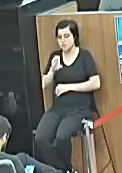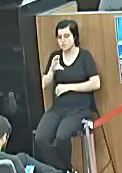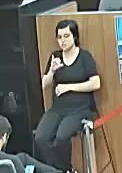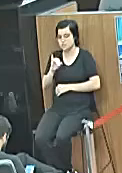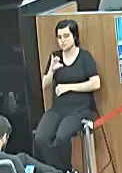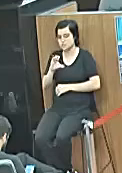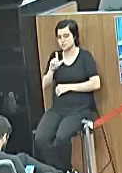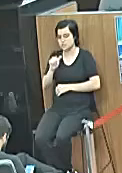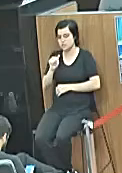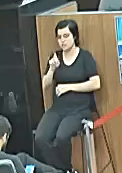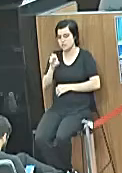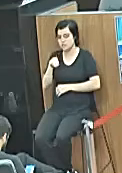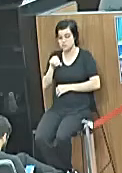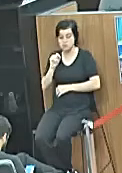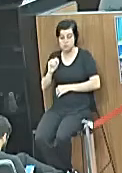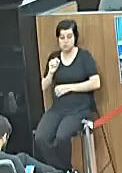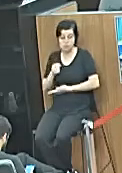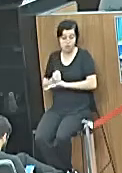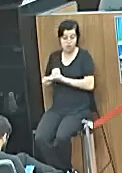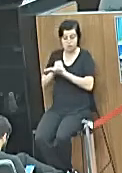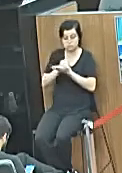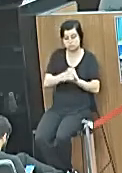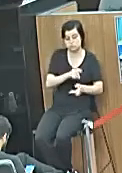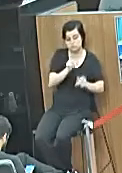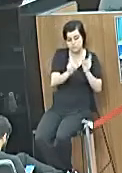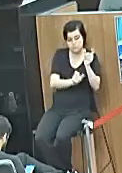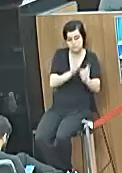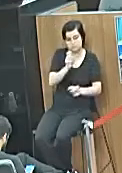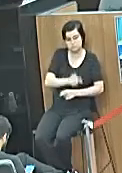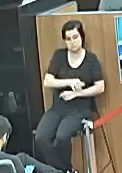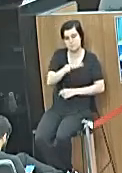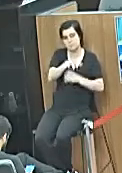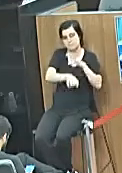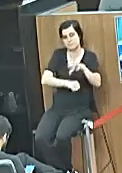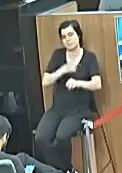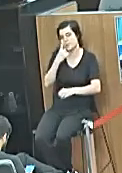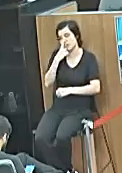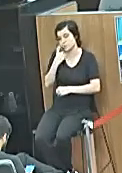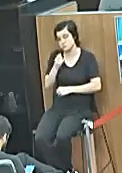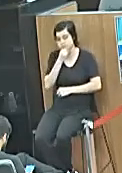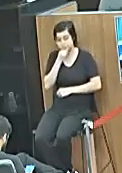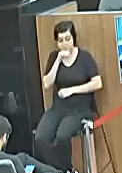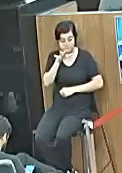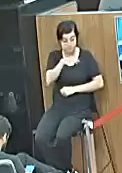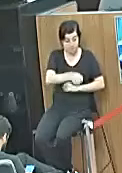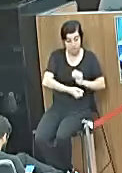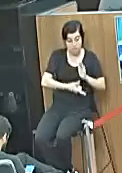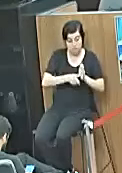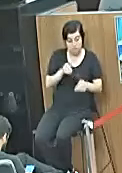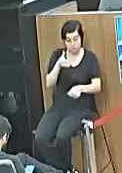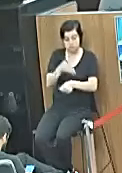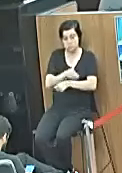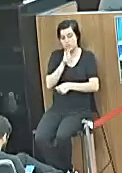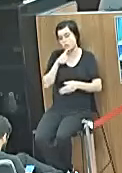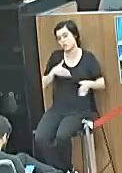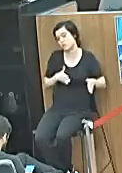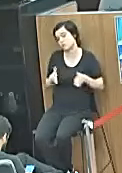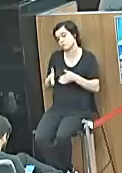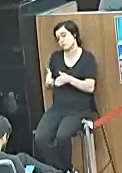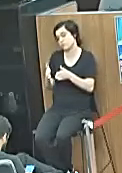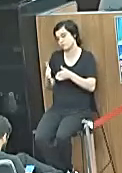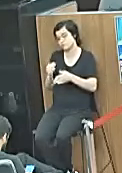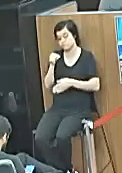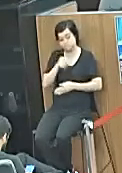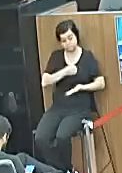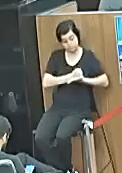catadores que o mesmo trabalho deles retiro muitos resíduos que poderiam parar nos rios a nossas nascentes prejudicando ainda mais